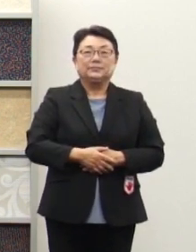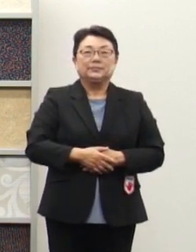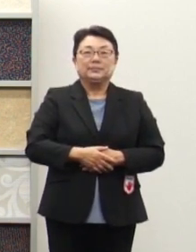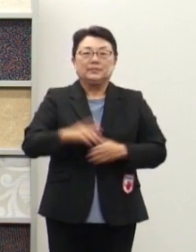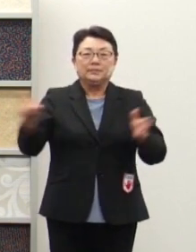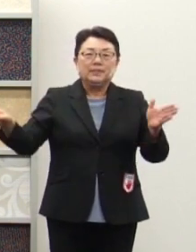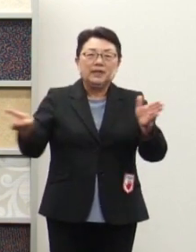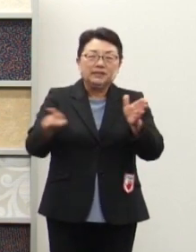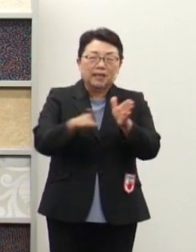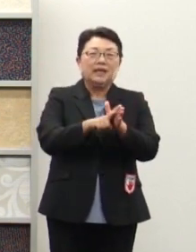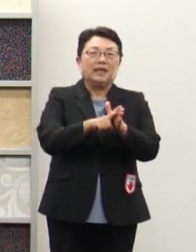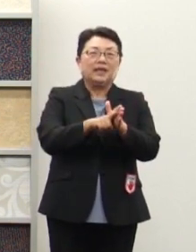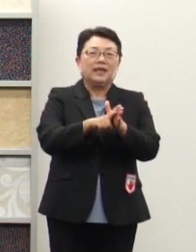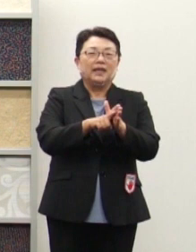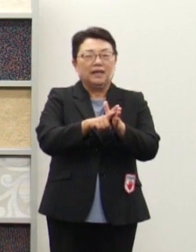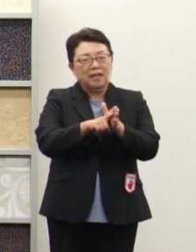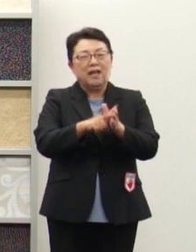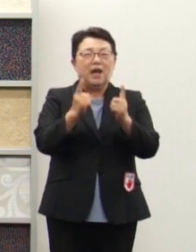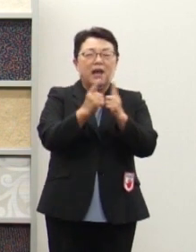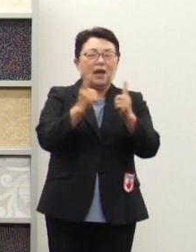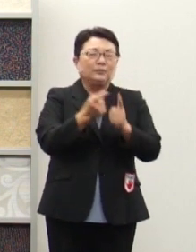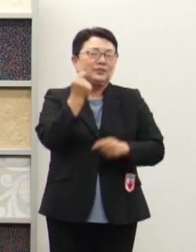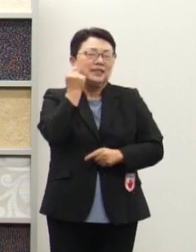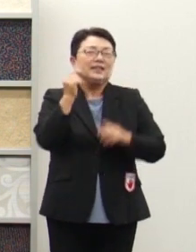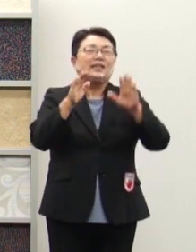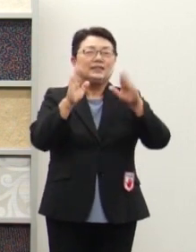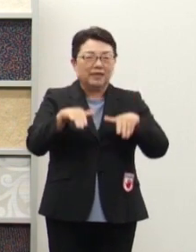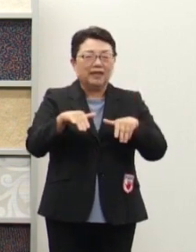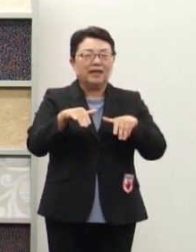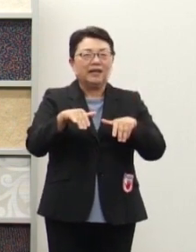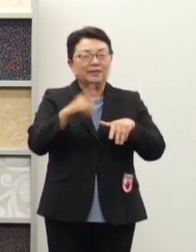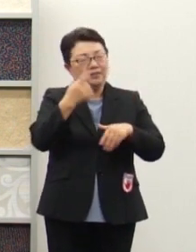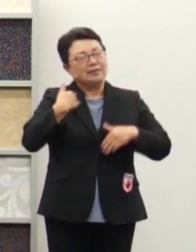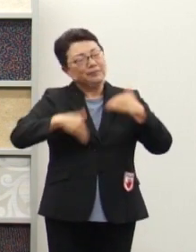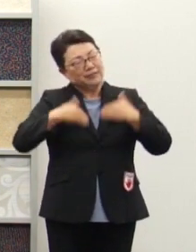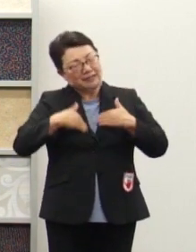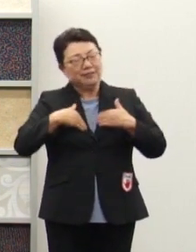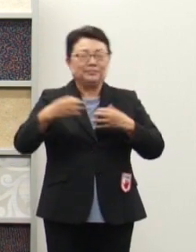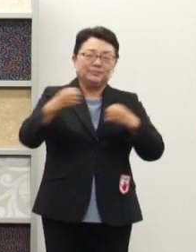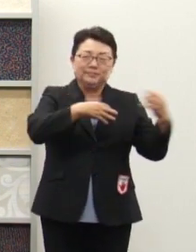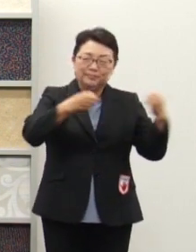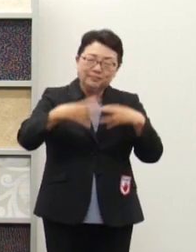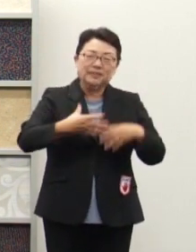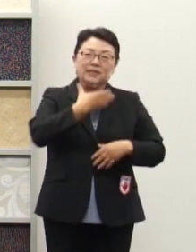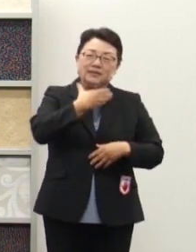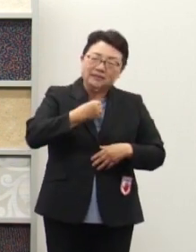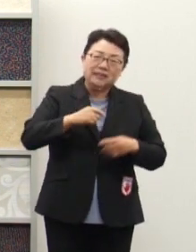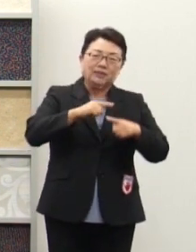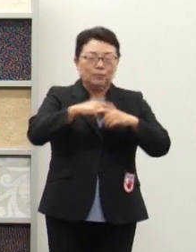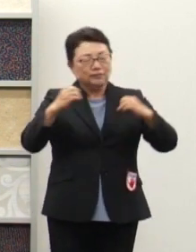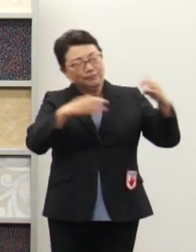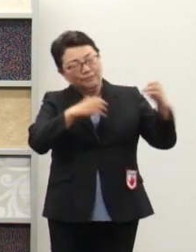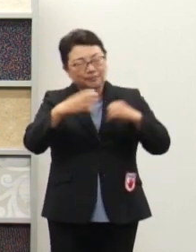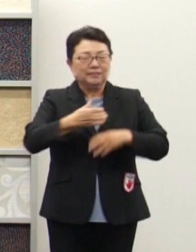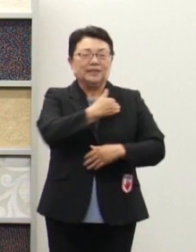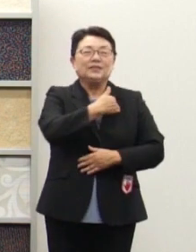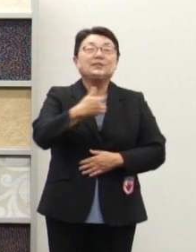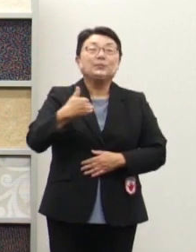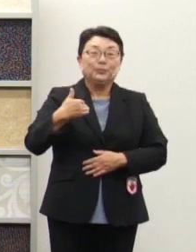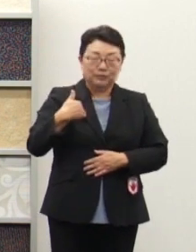本当に薄まってしまいました人間関係を、取り戻してです、豊かな時間を過ごしていただく上でもです、ぜ